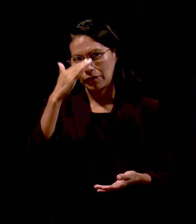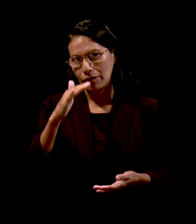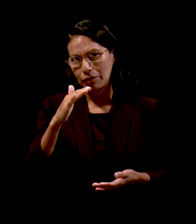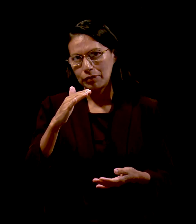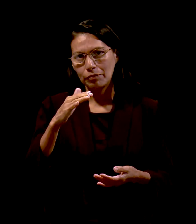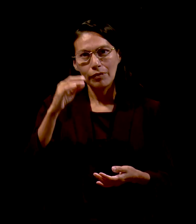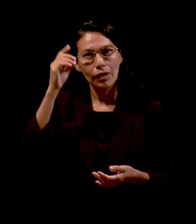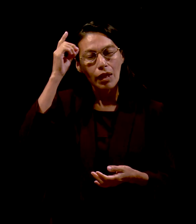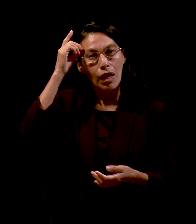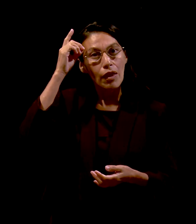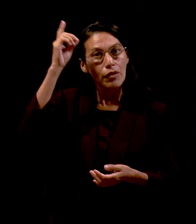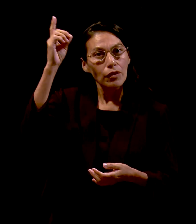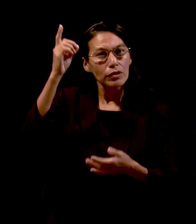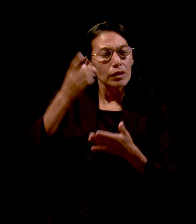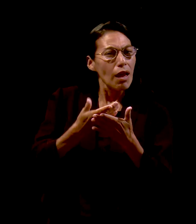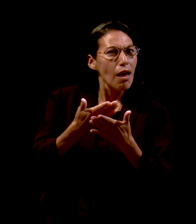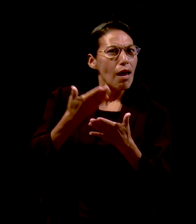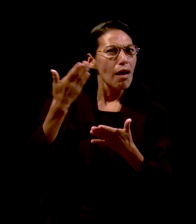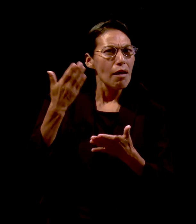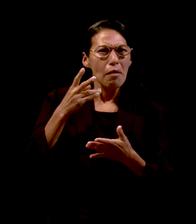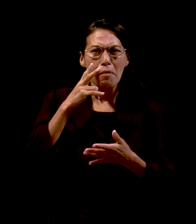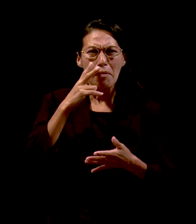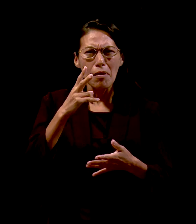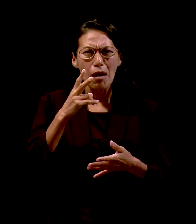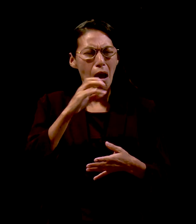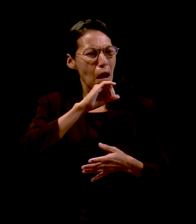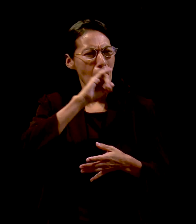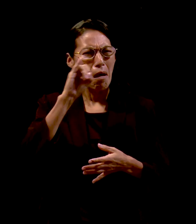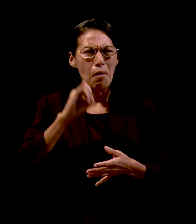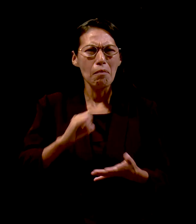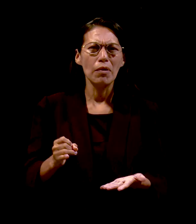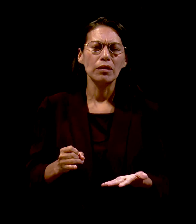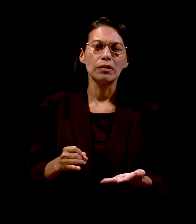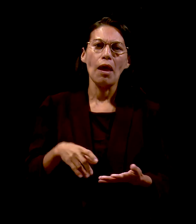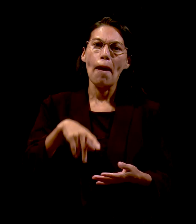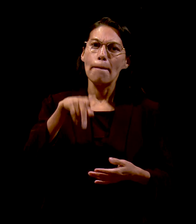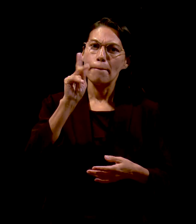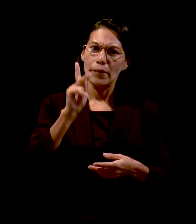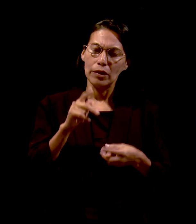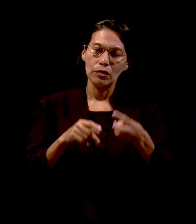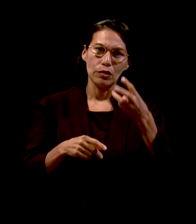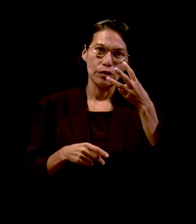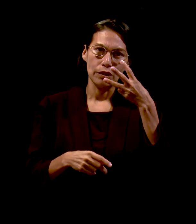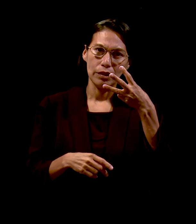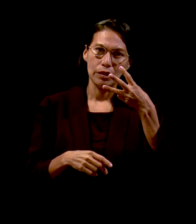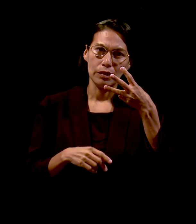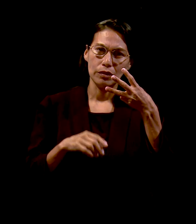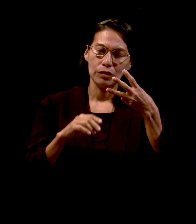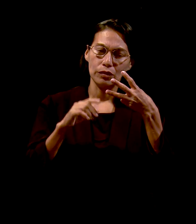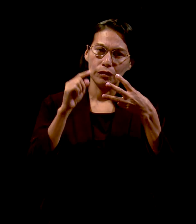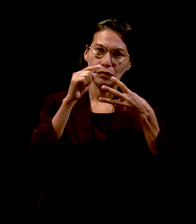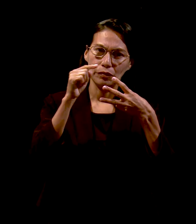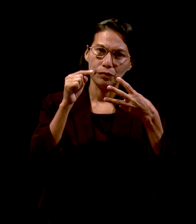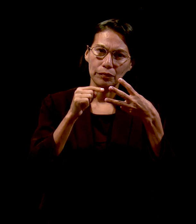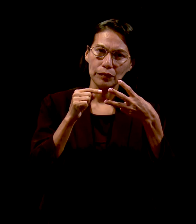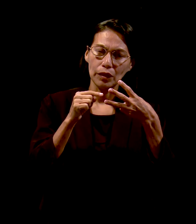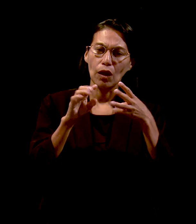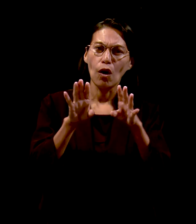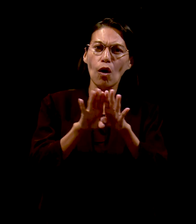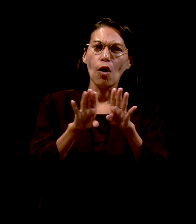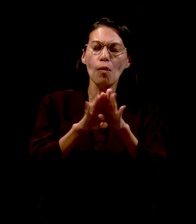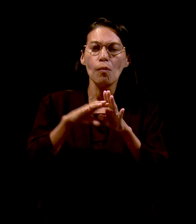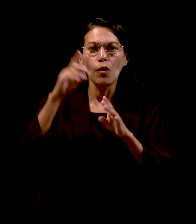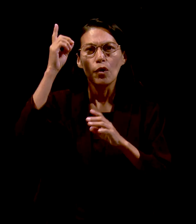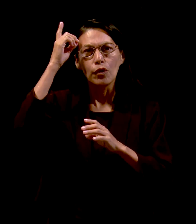saben a dios nadie le vio jamás pero hay una manera hay tres maneras a las cuales que